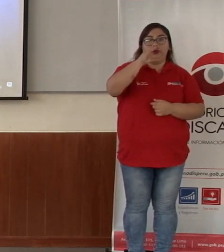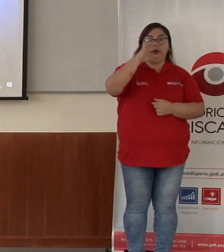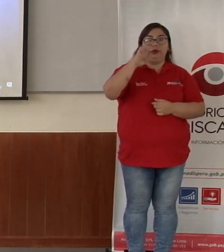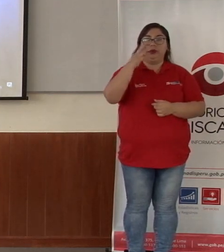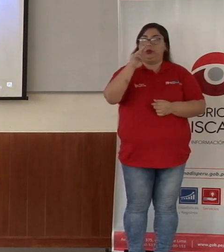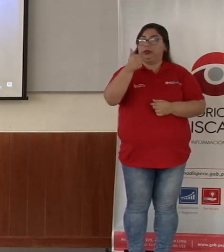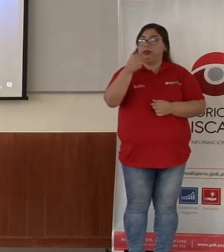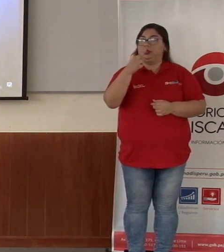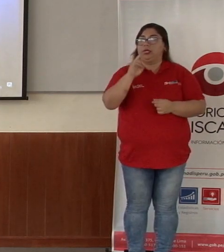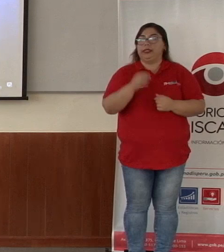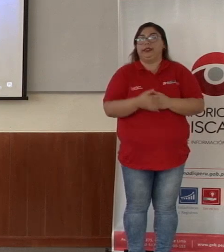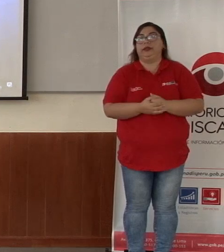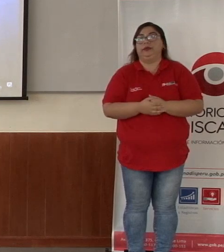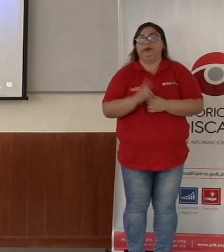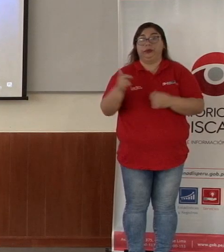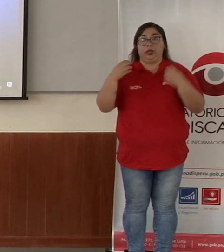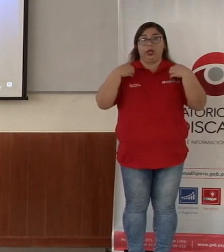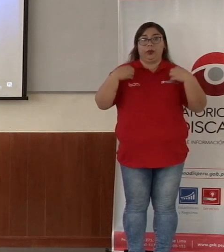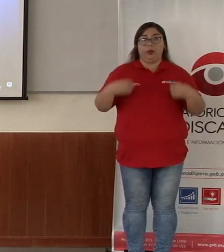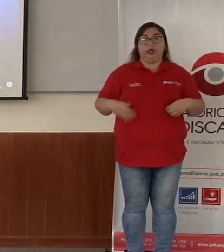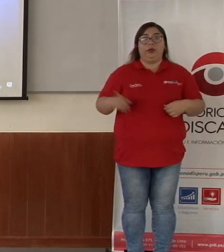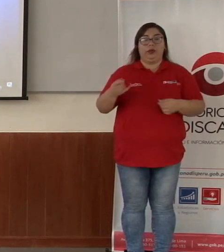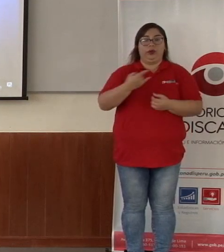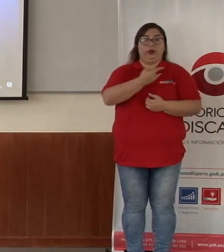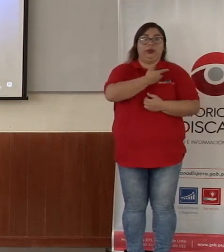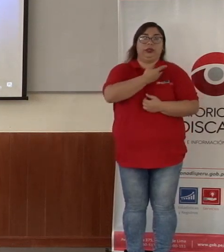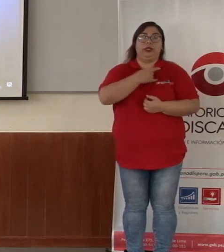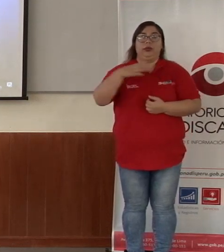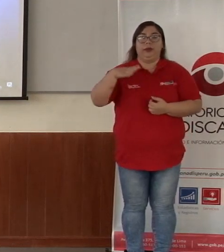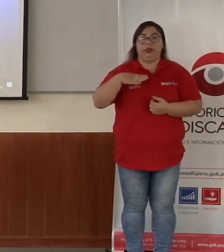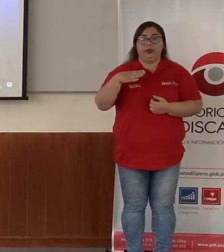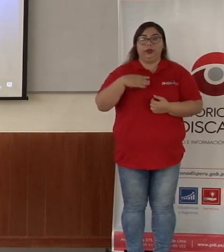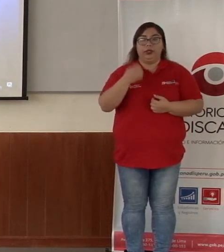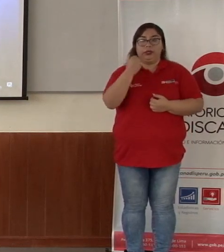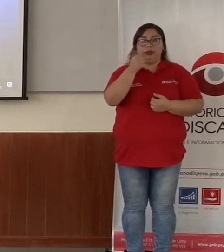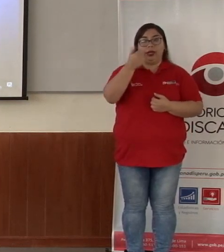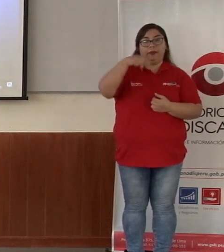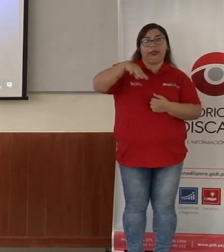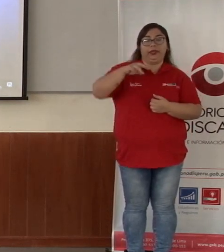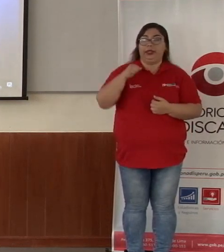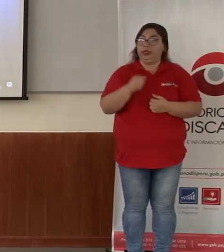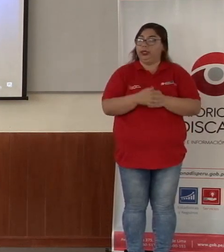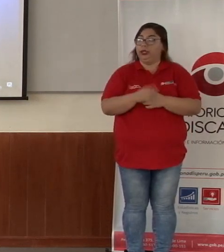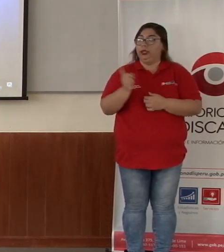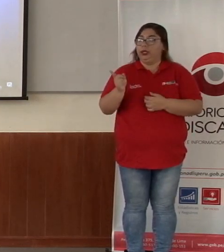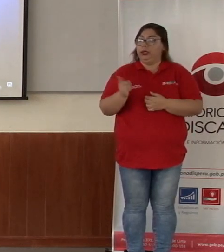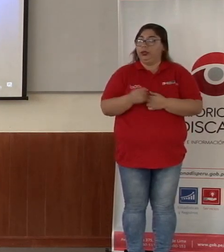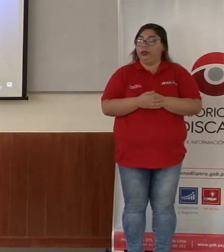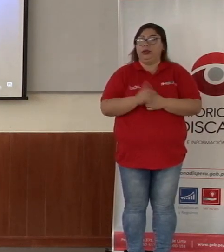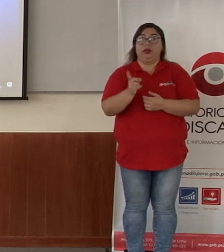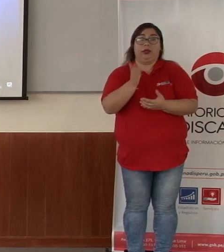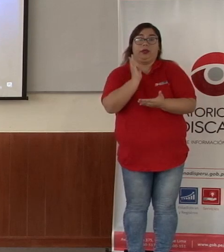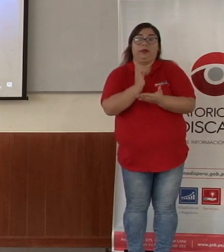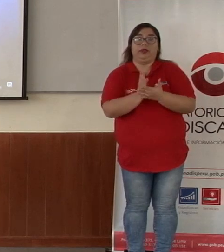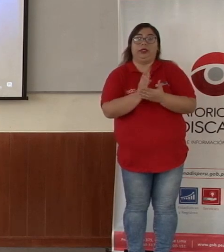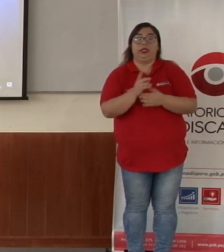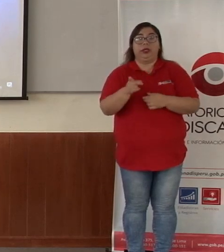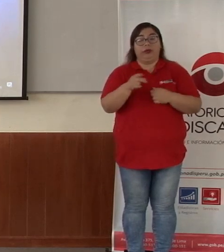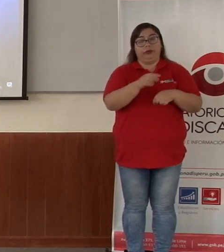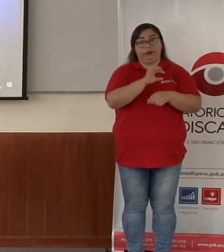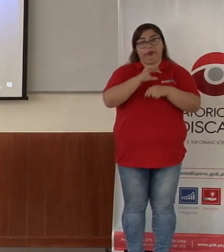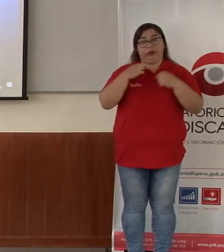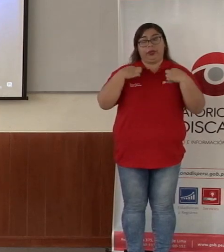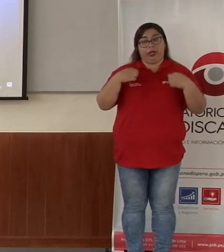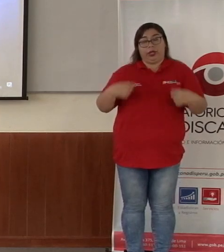Rodrigo, abogado por la Universidad Particular San Martín de Porres, máster en Corrupción y Estado de Derecho por la Universidad